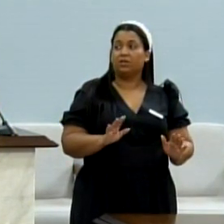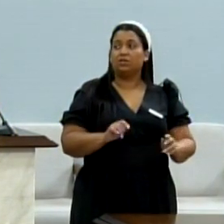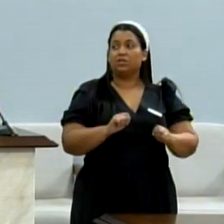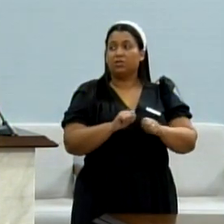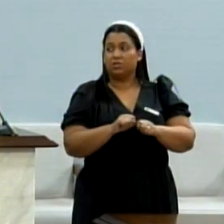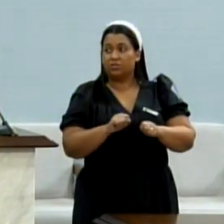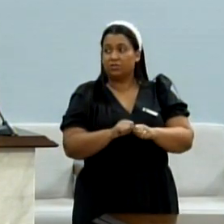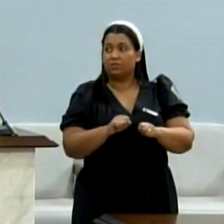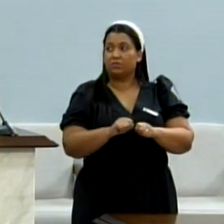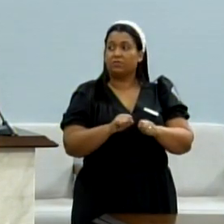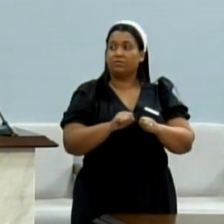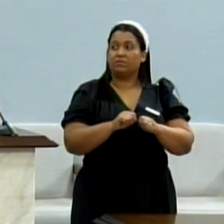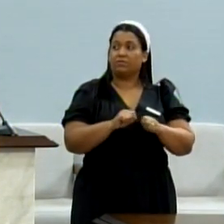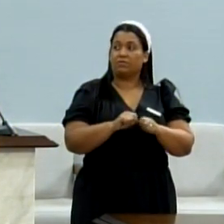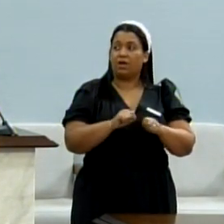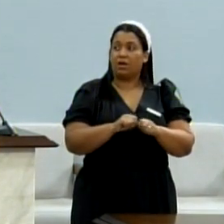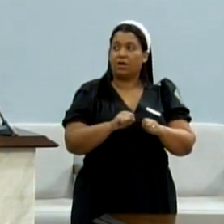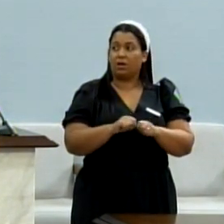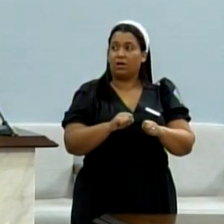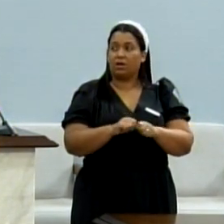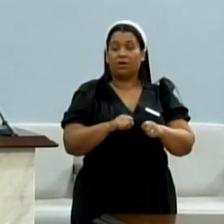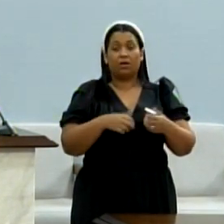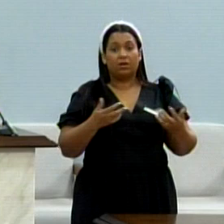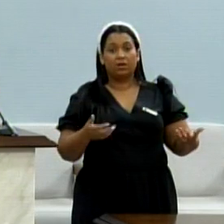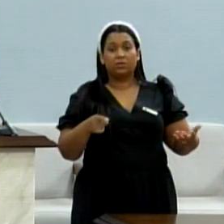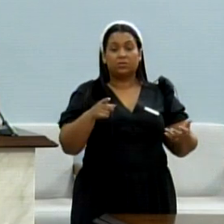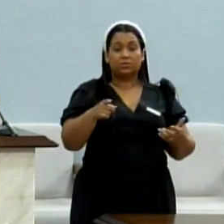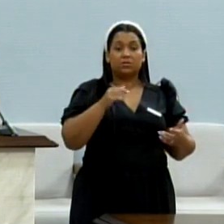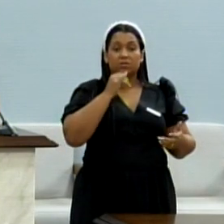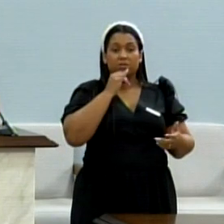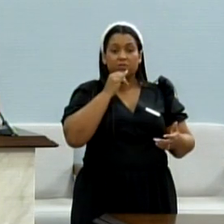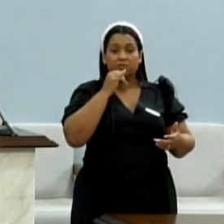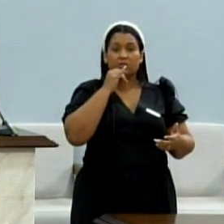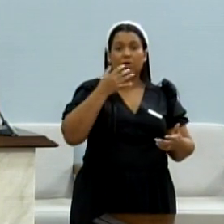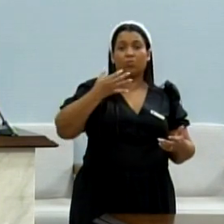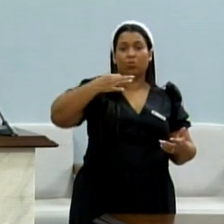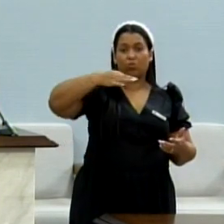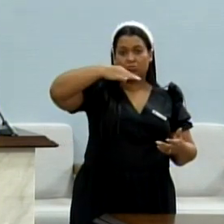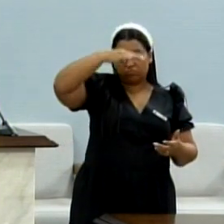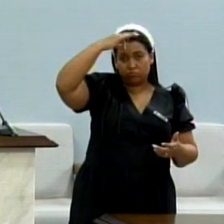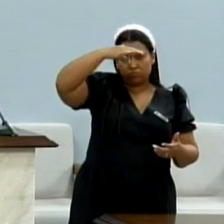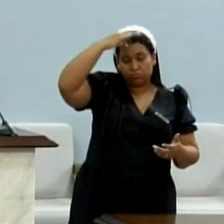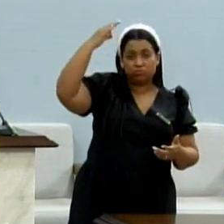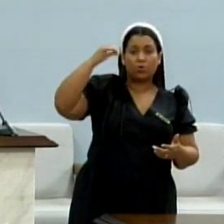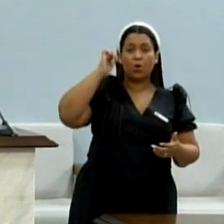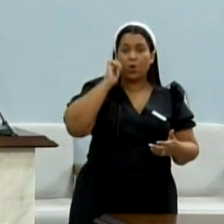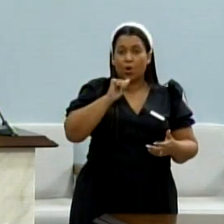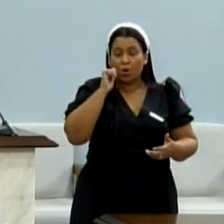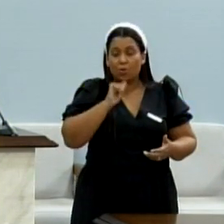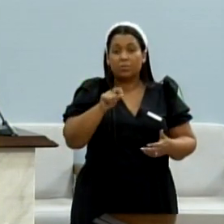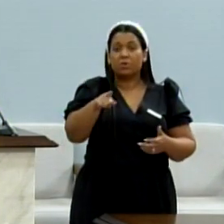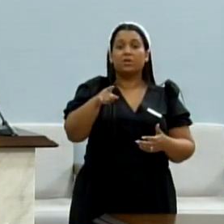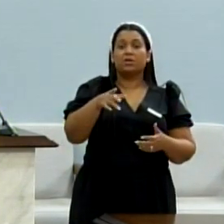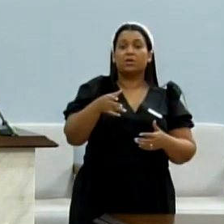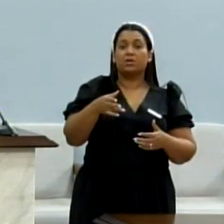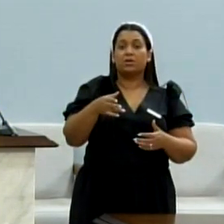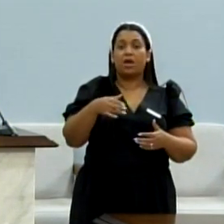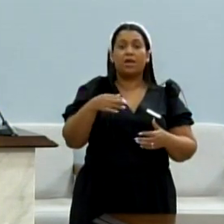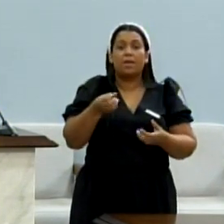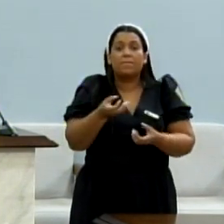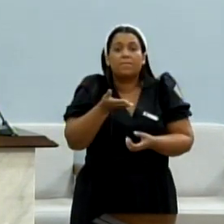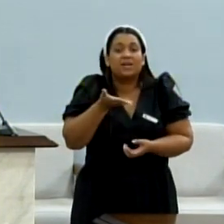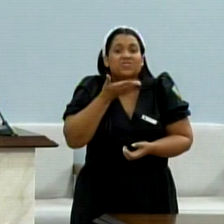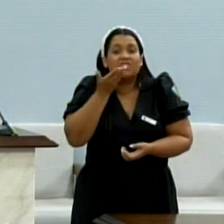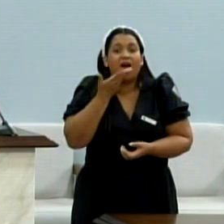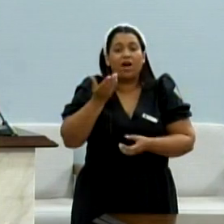uma vagina nele e você educa como menina, porque a cirurgia é mais fácil. Eu falei, não, mas eu não posso, mesmo sendo mãe, decidir uma